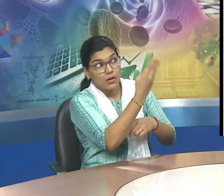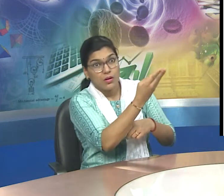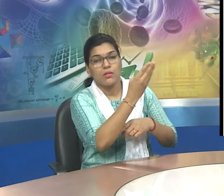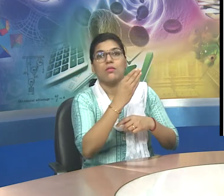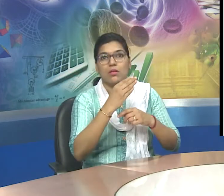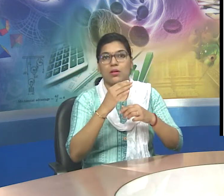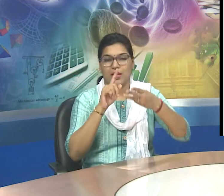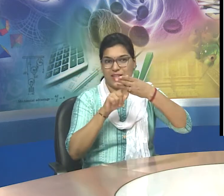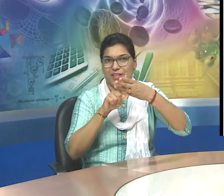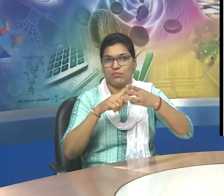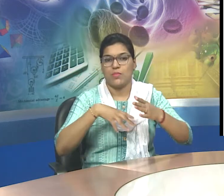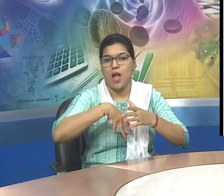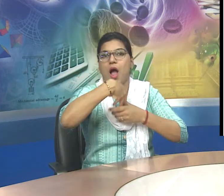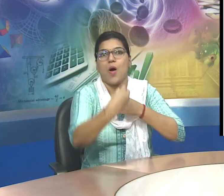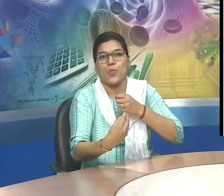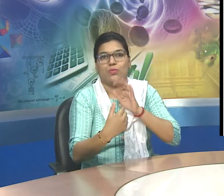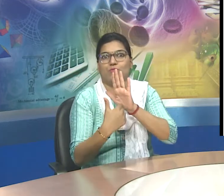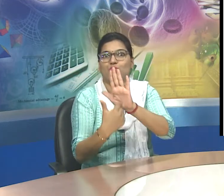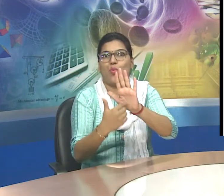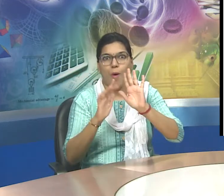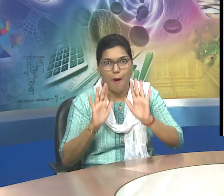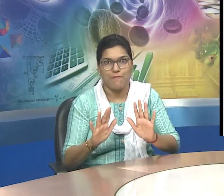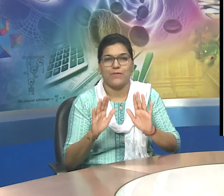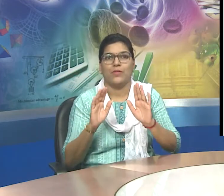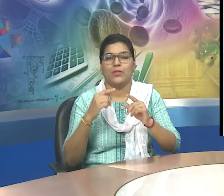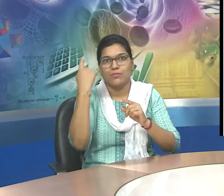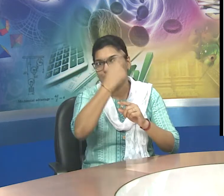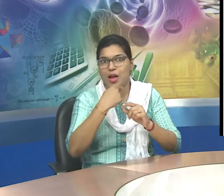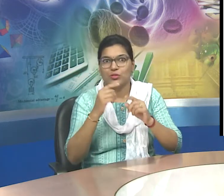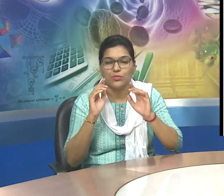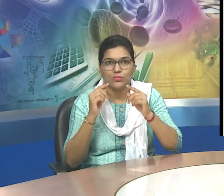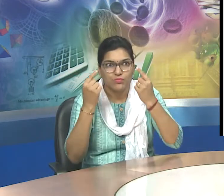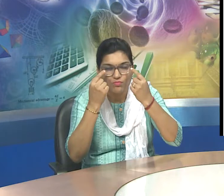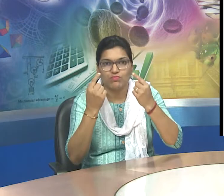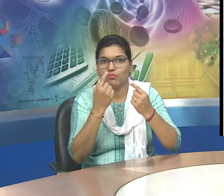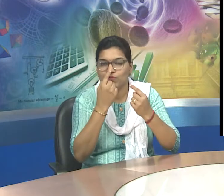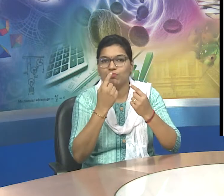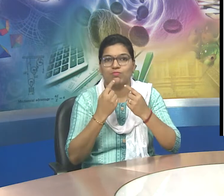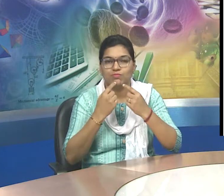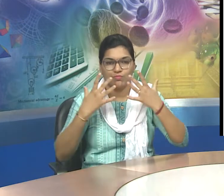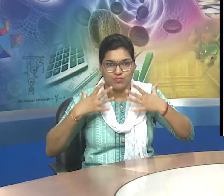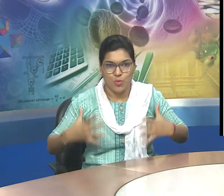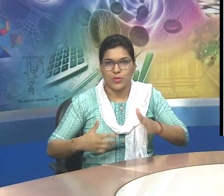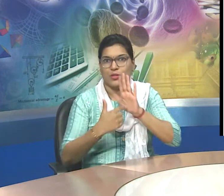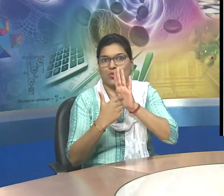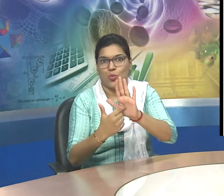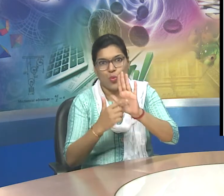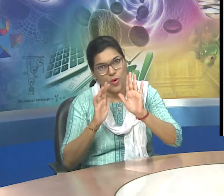कहलाएंगे, अर्थात आंतरिक जो है भाग। और बाहर से आप मेरा चेहरा देख पा रहे हैं, नाक देख पा रहे हैं, शरीर जो